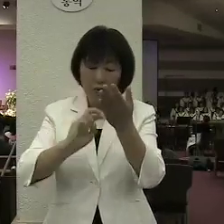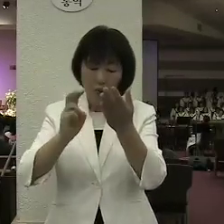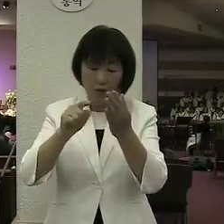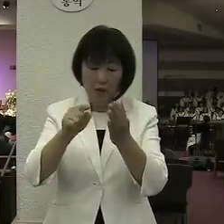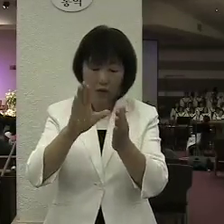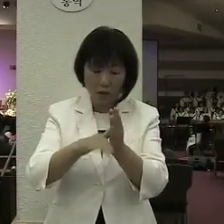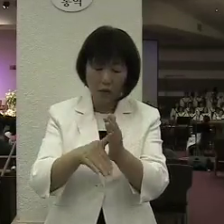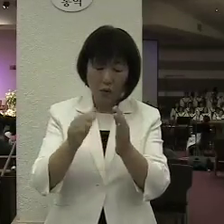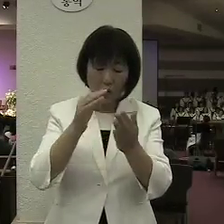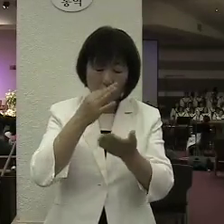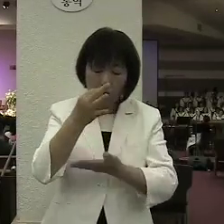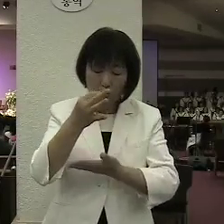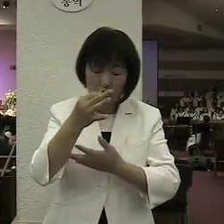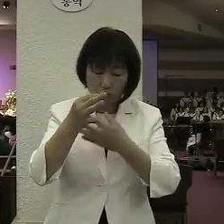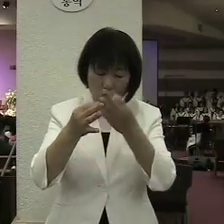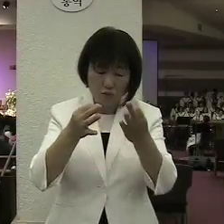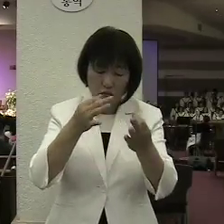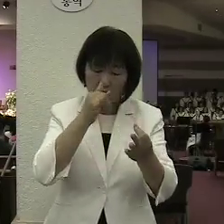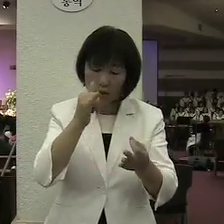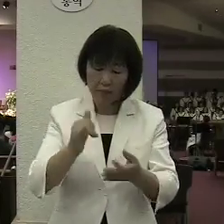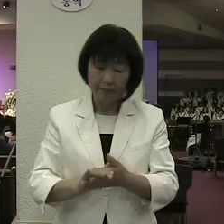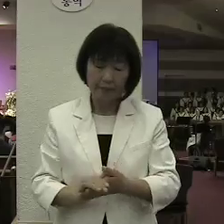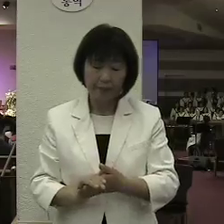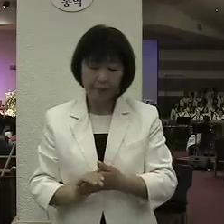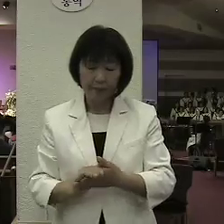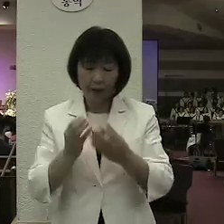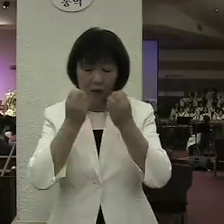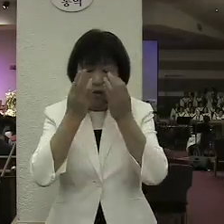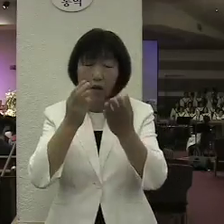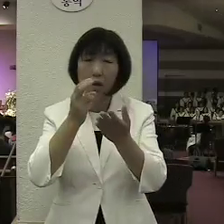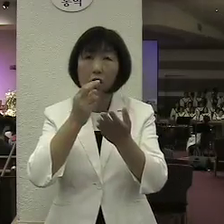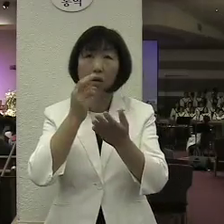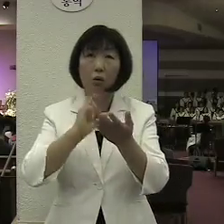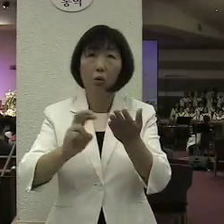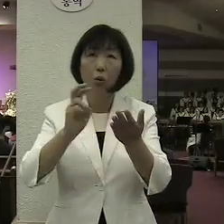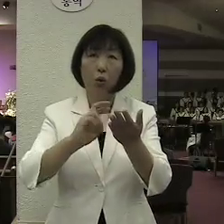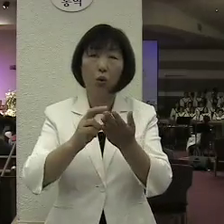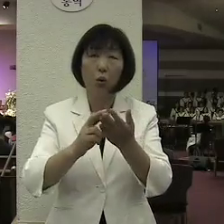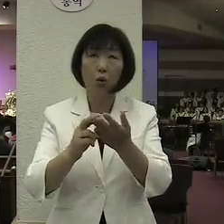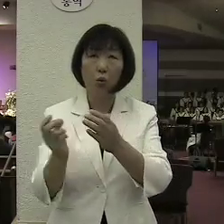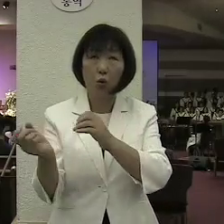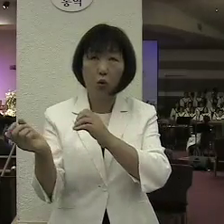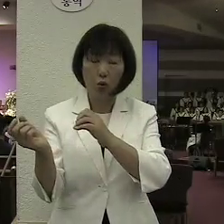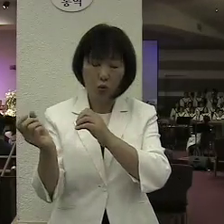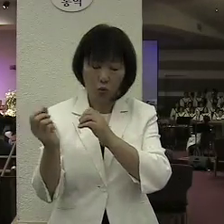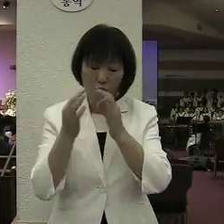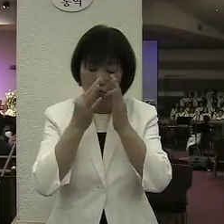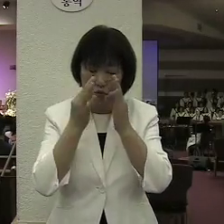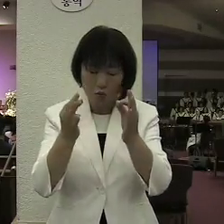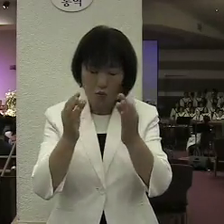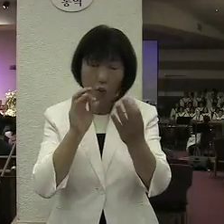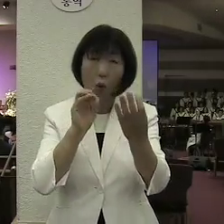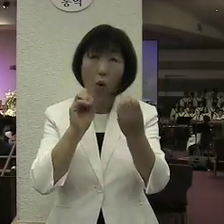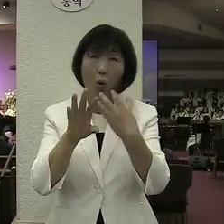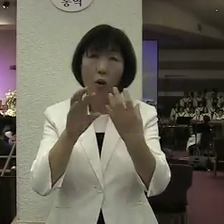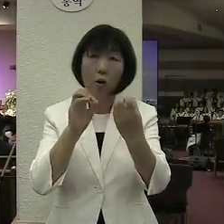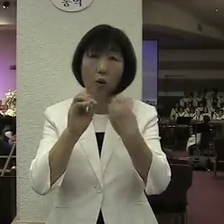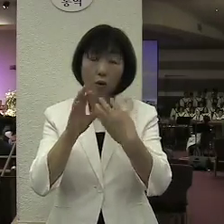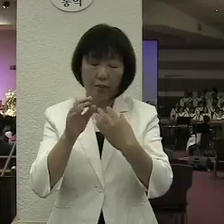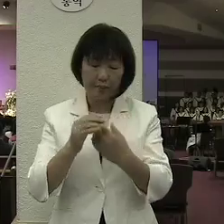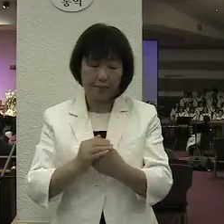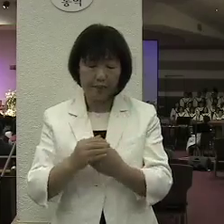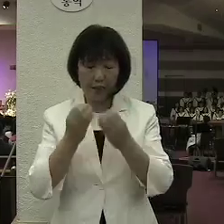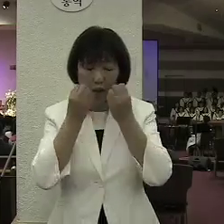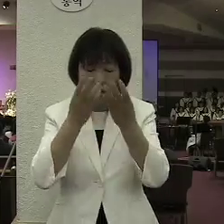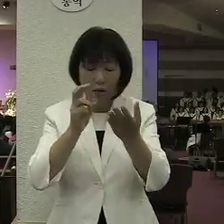가서도 노래합니다. 장례식에 가서도 소망으로 찬양합니다. 왜 그런지 아세요? 새 노래가 그때에도 있기 때문입니다.